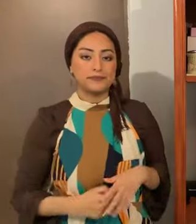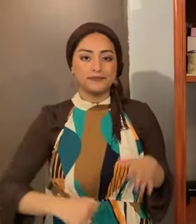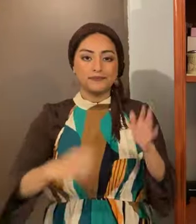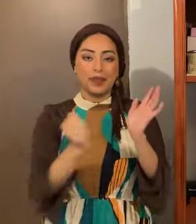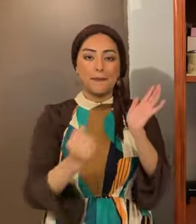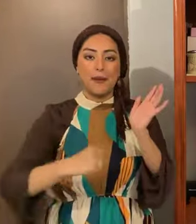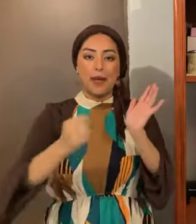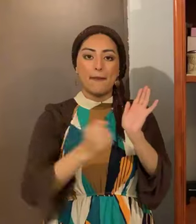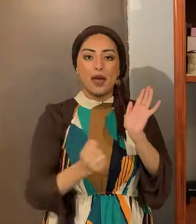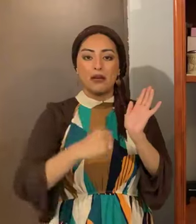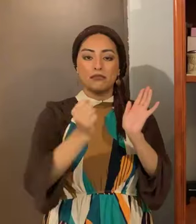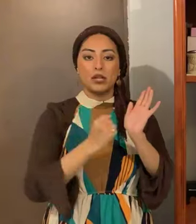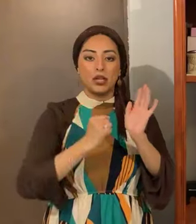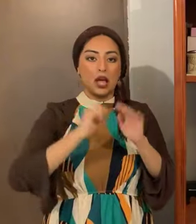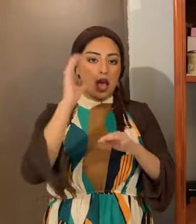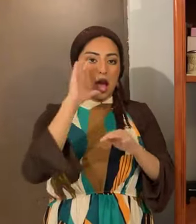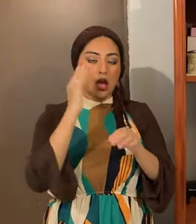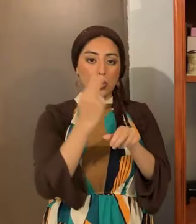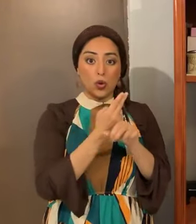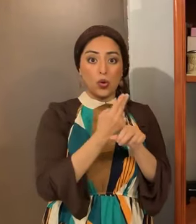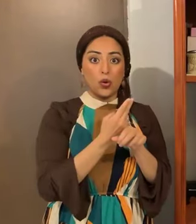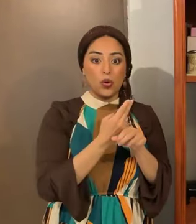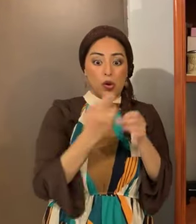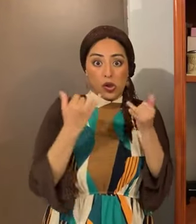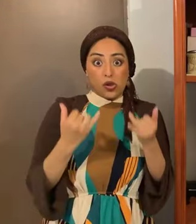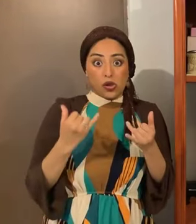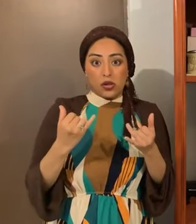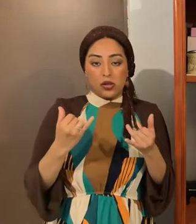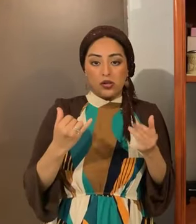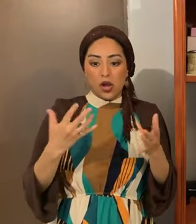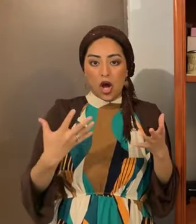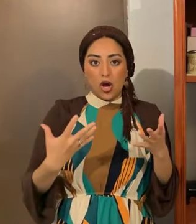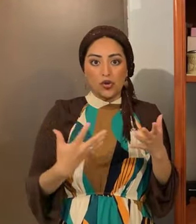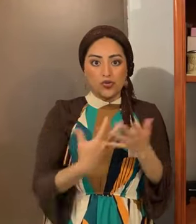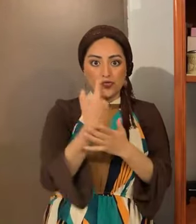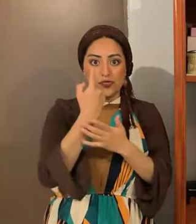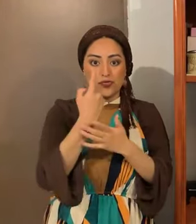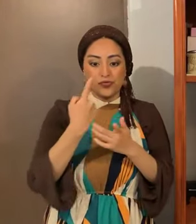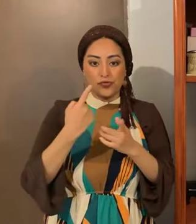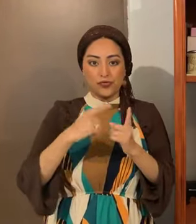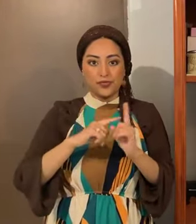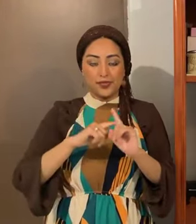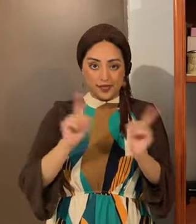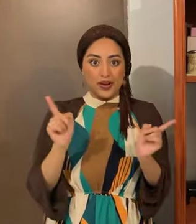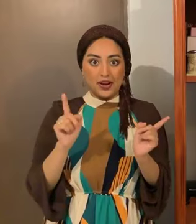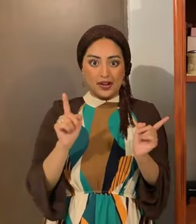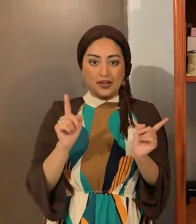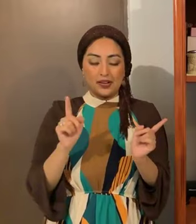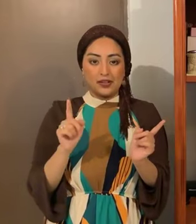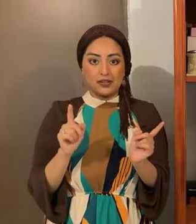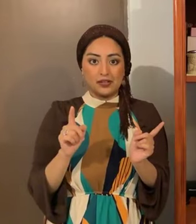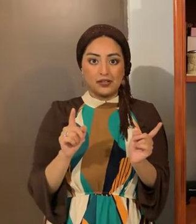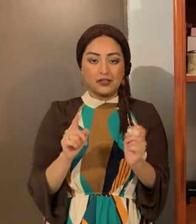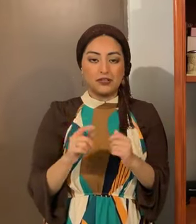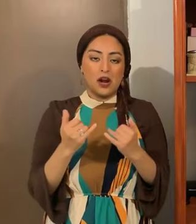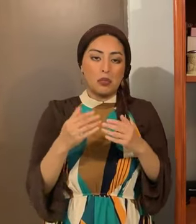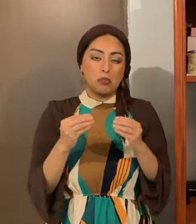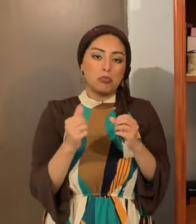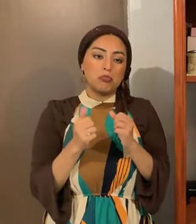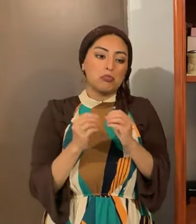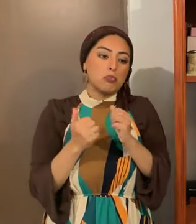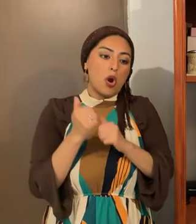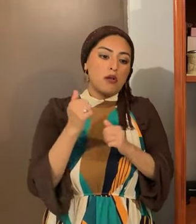esas panderetas, y que pues al día de hoy, en versiones nuevas, ¿verdad? Y con materiales recientes, plástico,